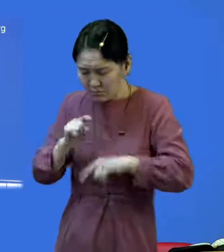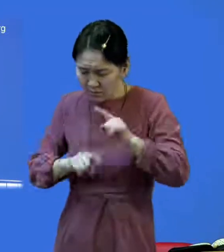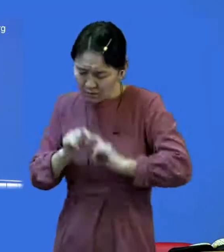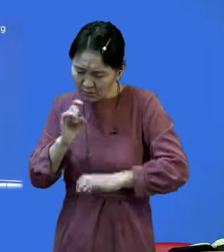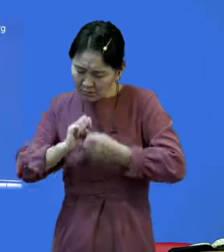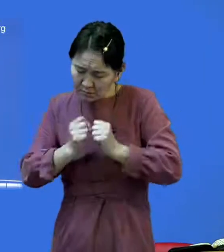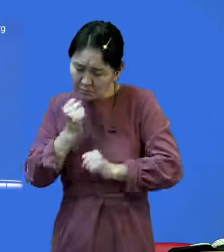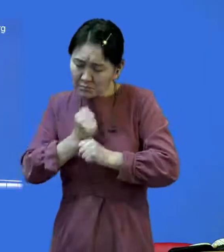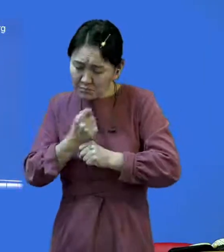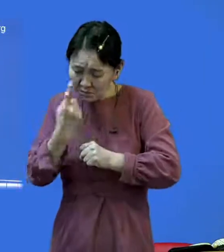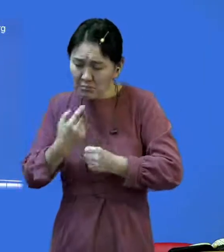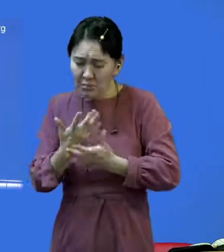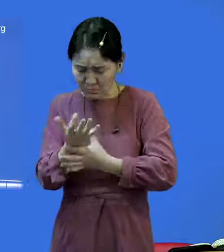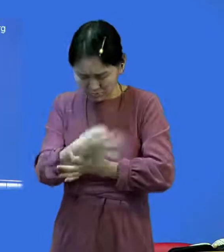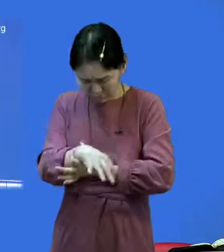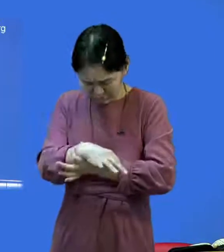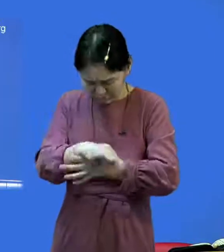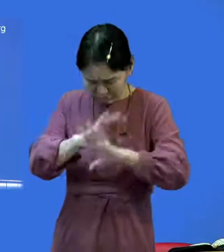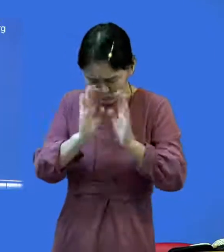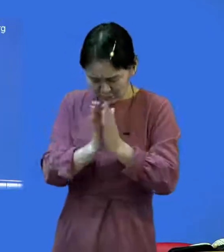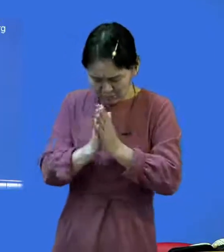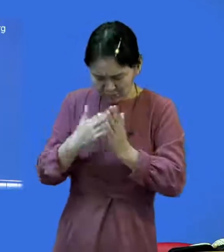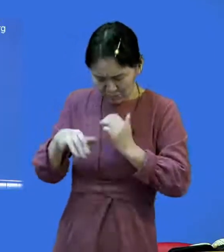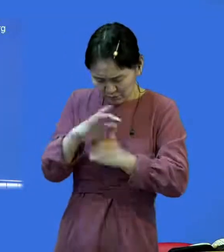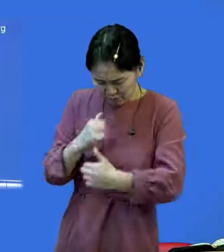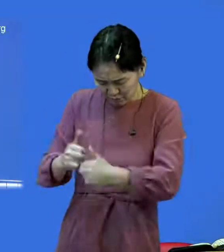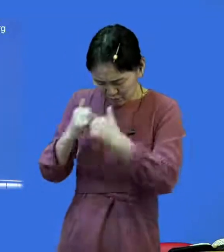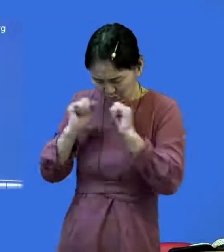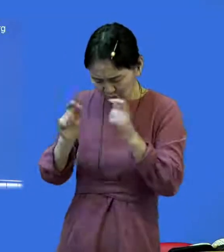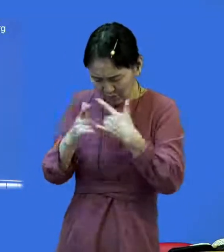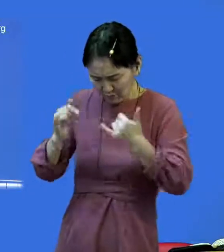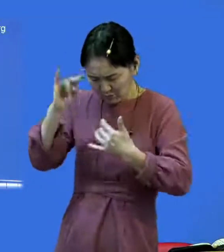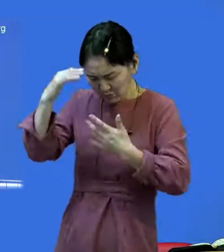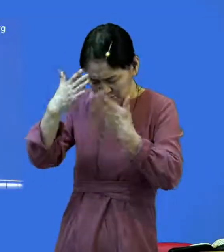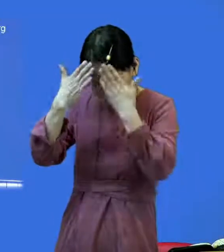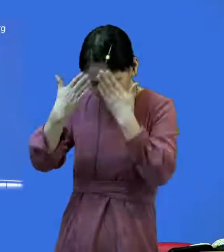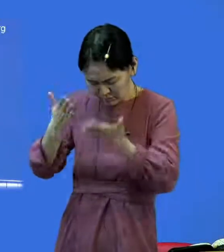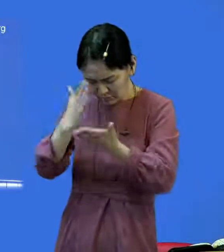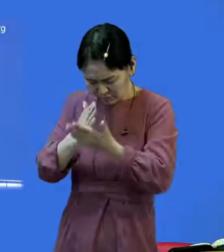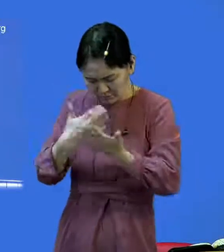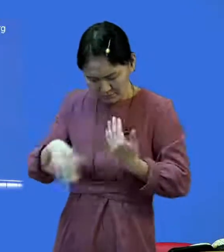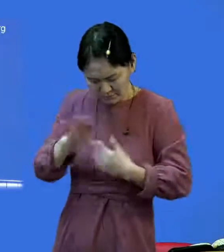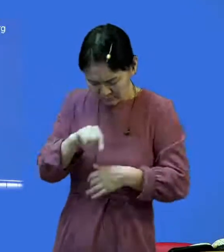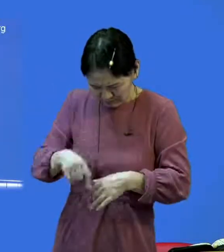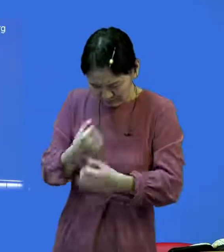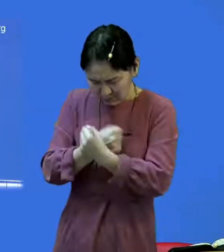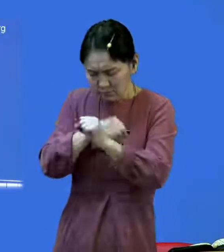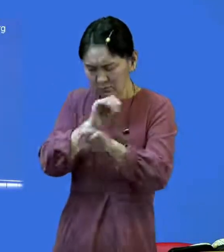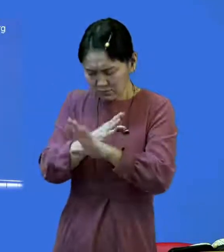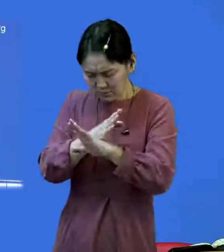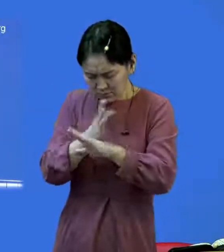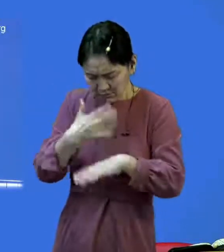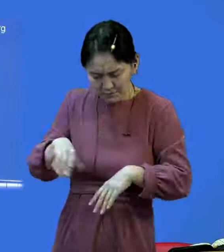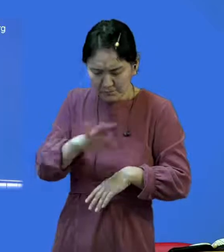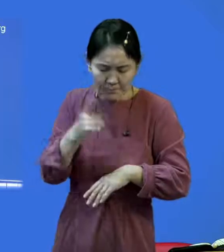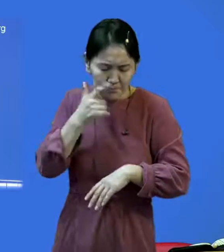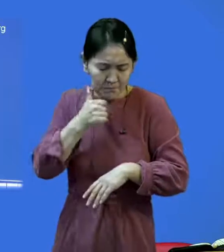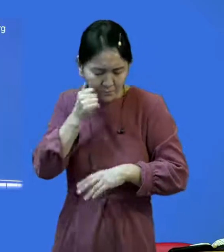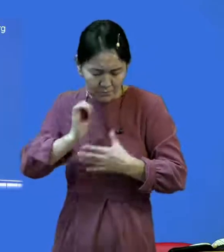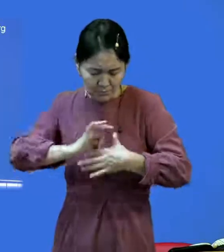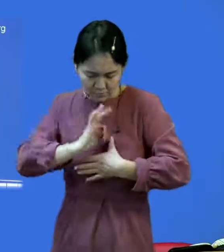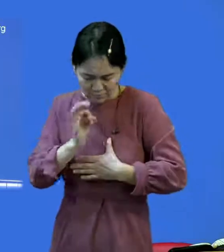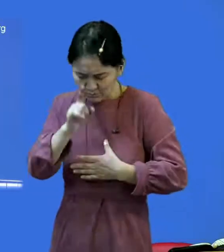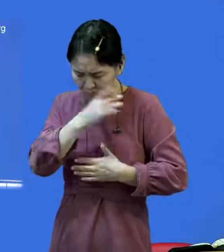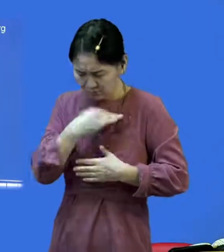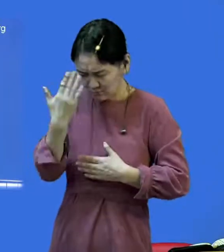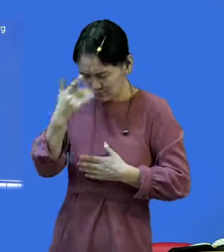аварж өгсөн дээр агуу нэгүсэл тань талархаж байна. Одоо аврагдсан бид бүхний бич сүнс чи эзэн